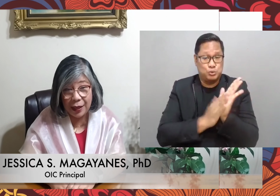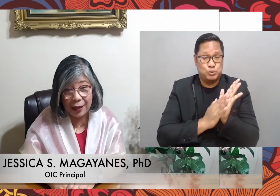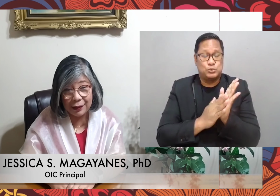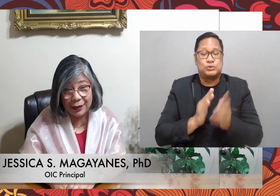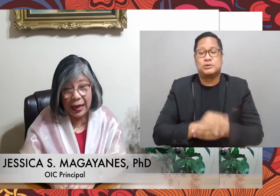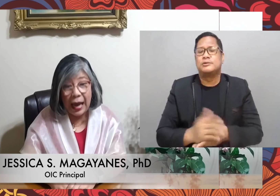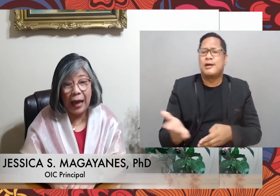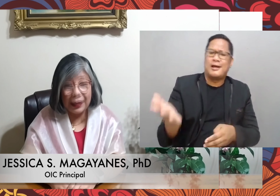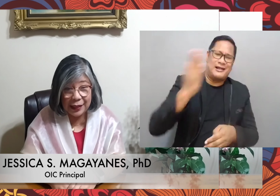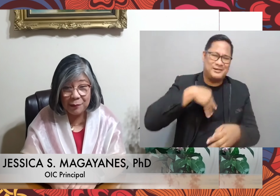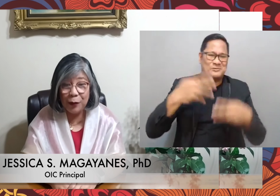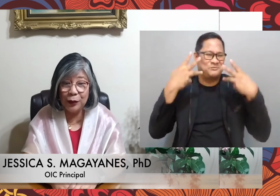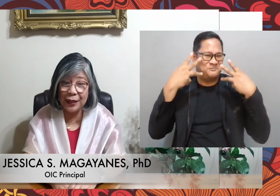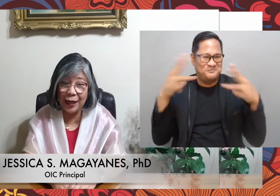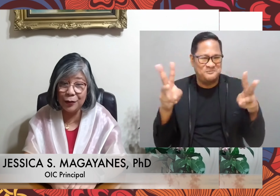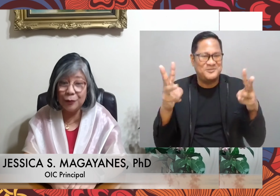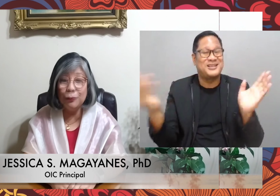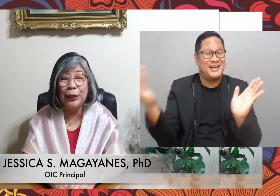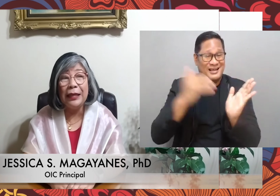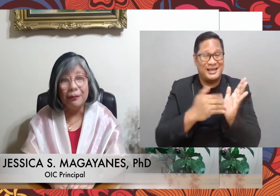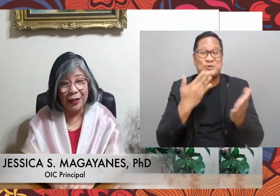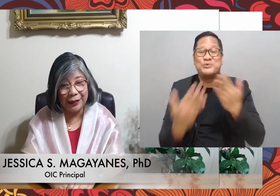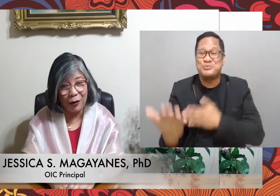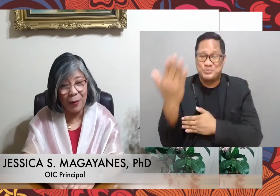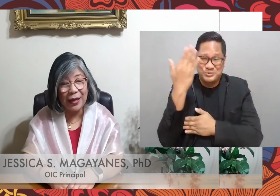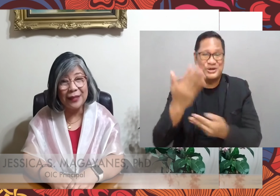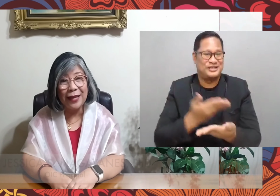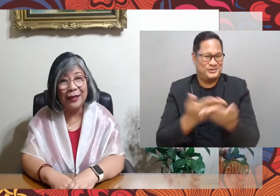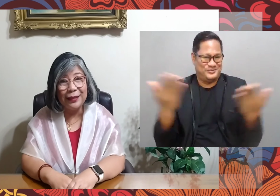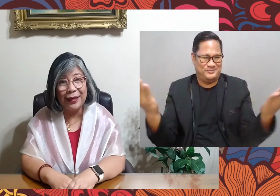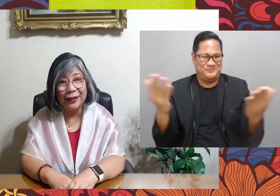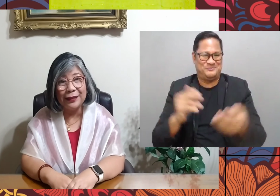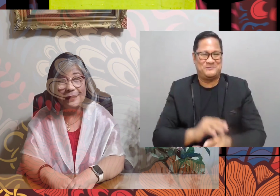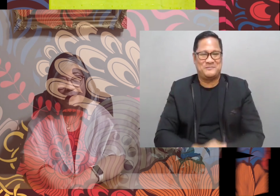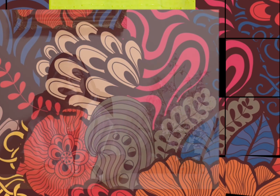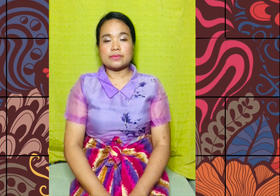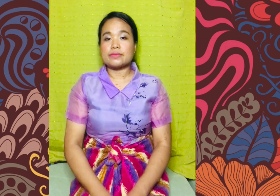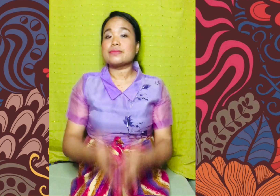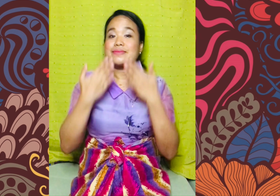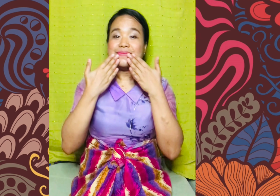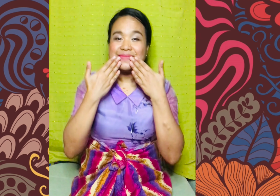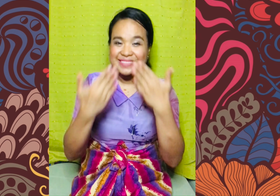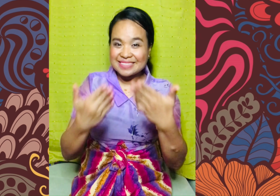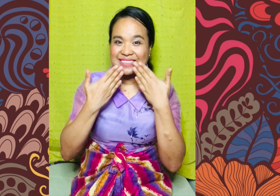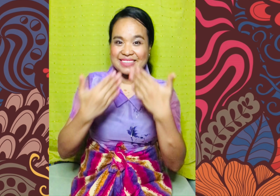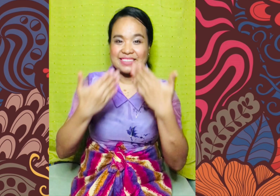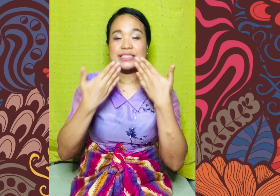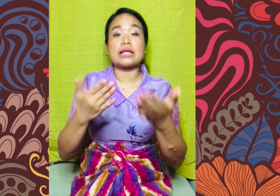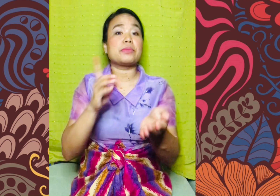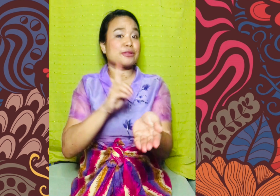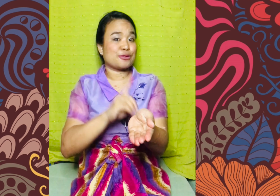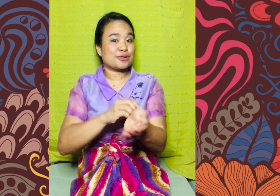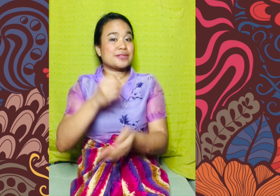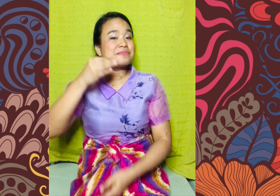ating paaralan. Halina't manood tayo. Muli, magandang umaga sa ating lahat. Marami pong salamat, Dr.